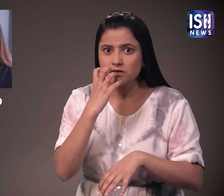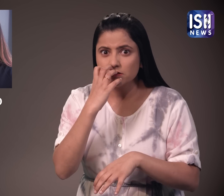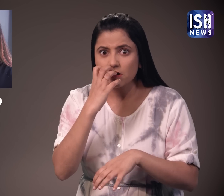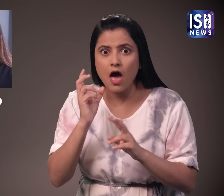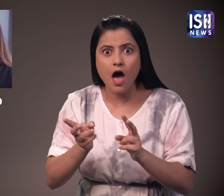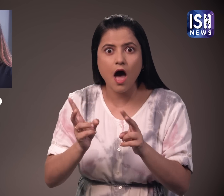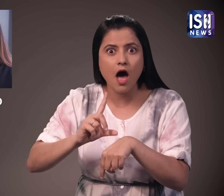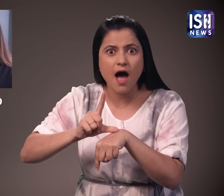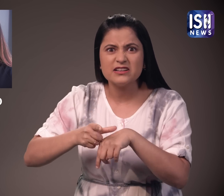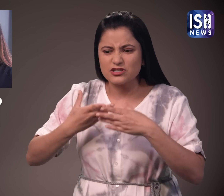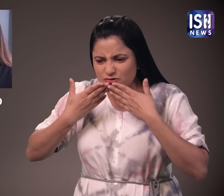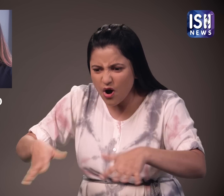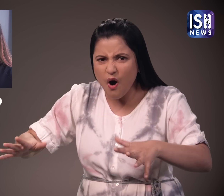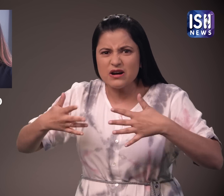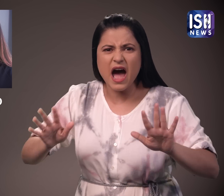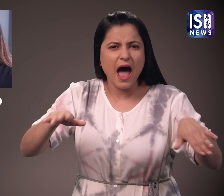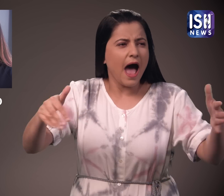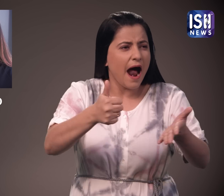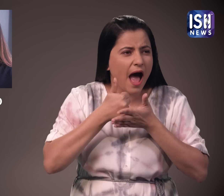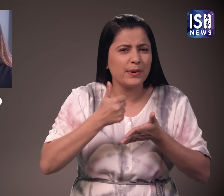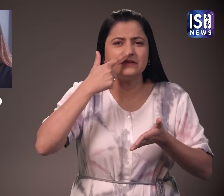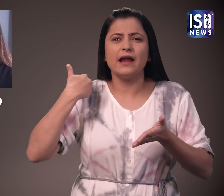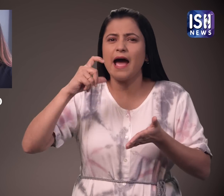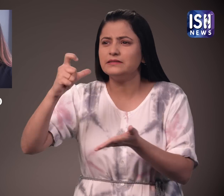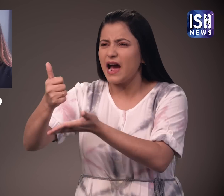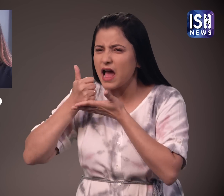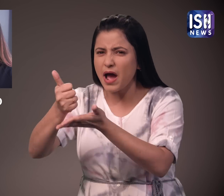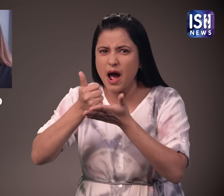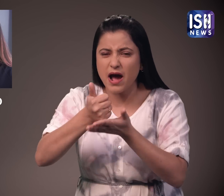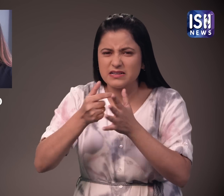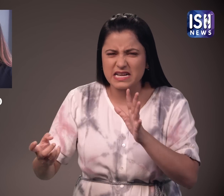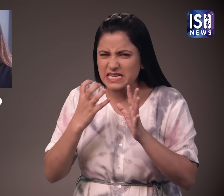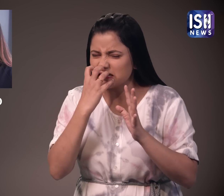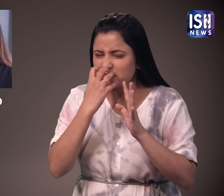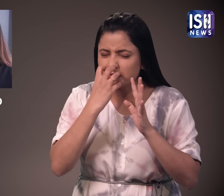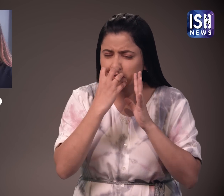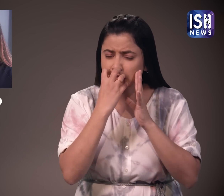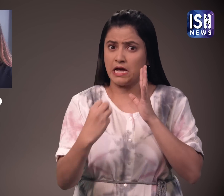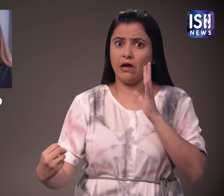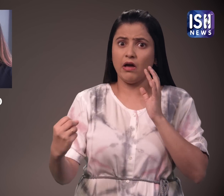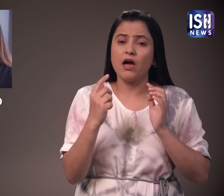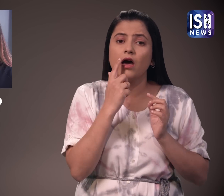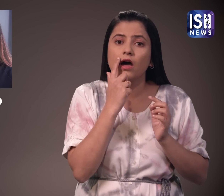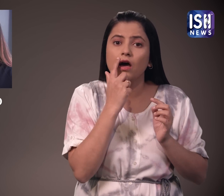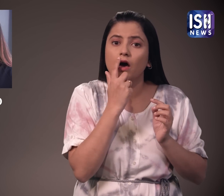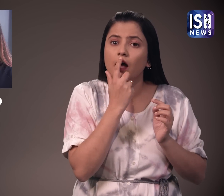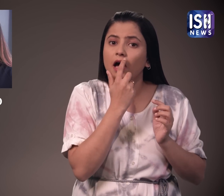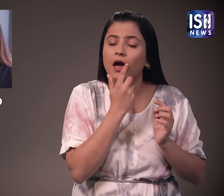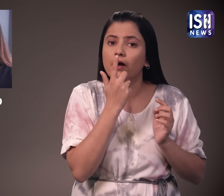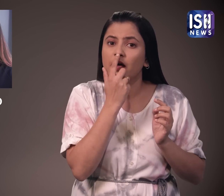कुटा काफी देर तक बुरुकलिन के होटो पर लटका रहा और वो मदद की गुहार लगाती रही पिटबूल ने उसकी नाग और उसके